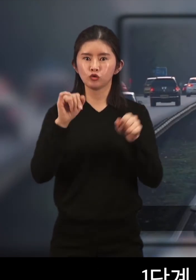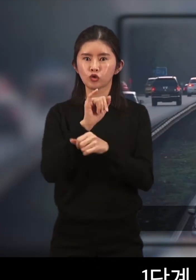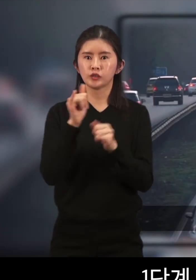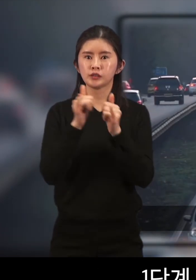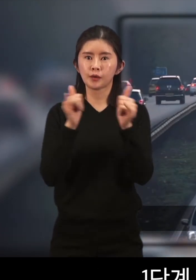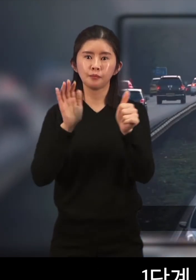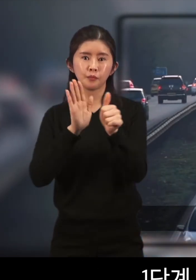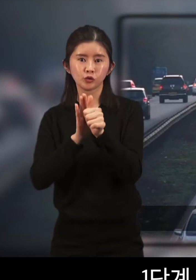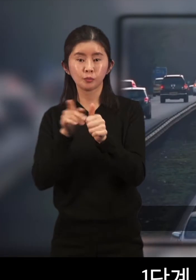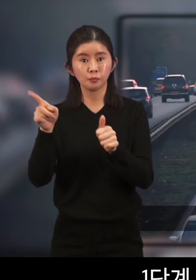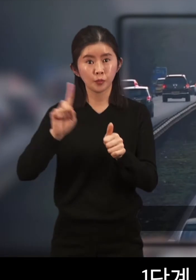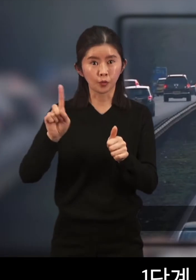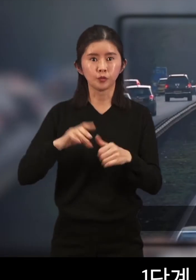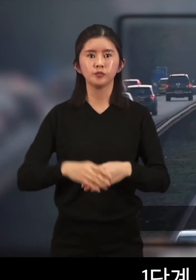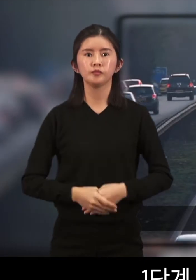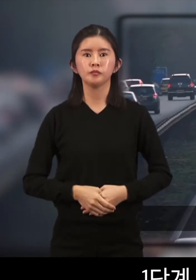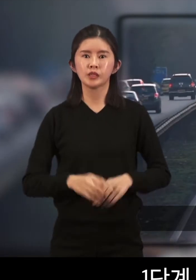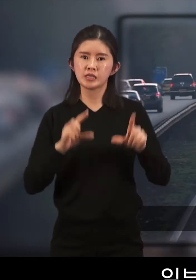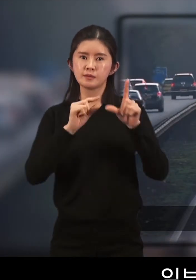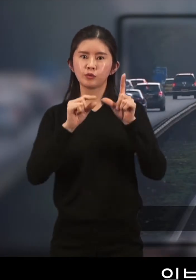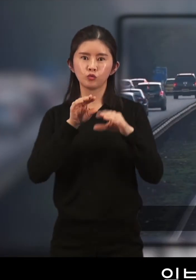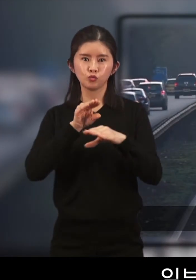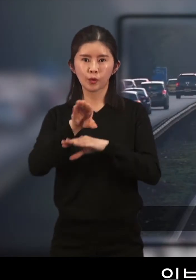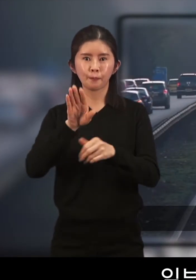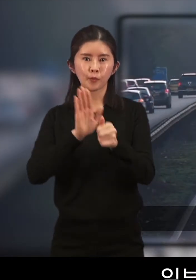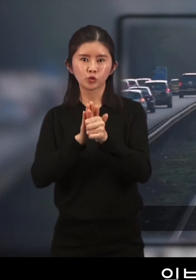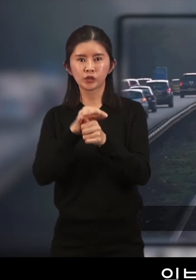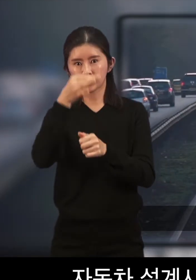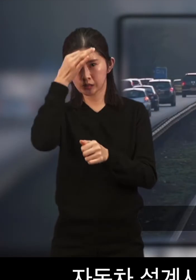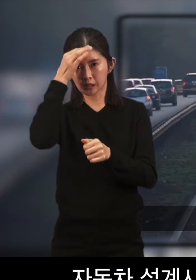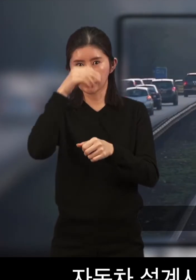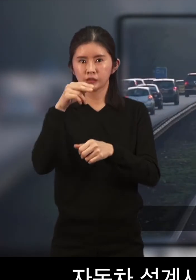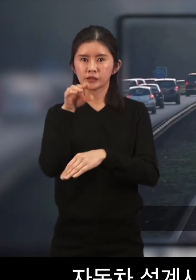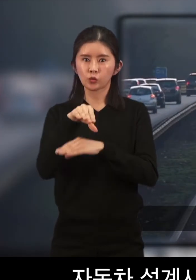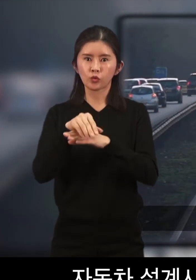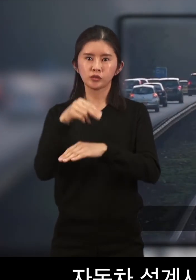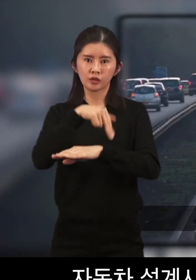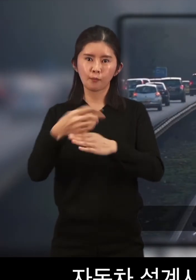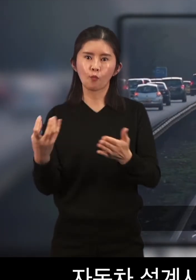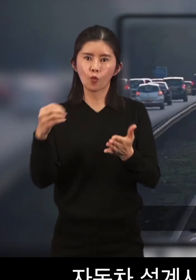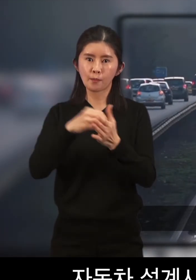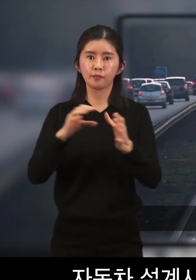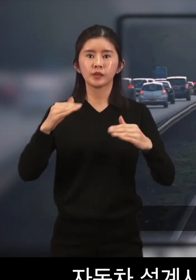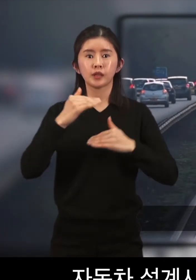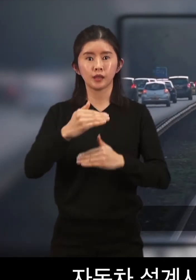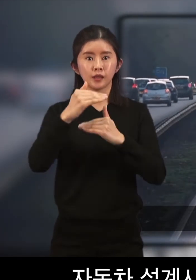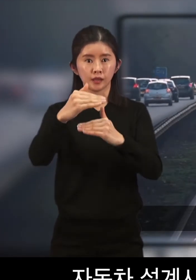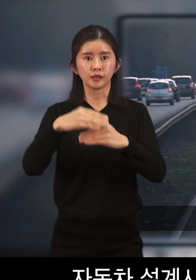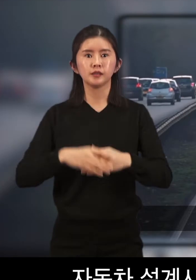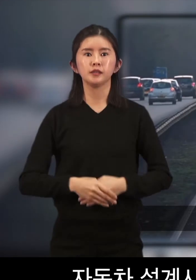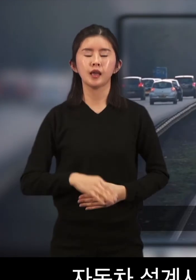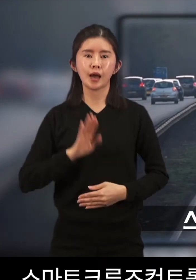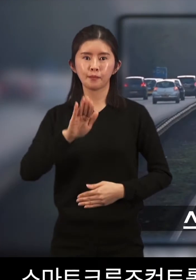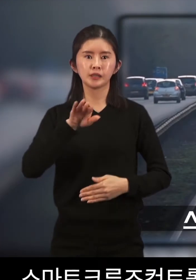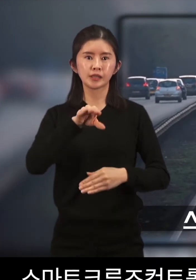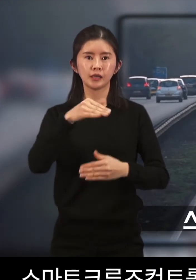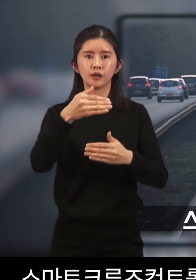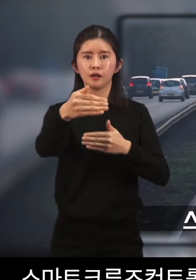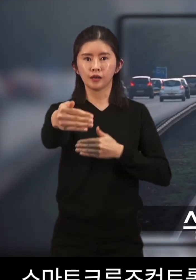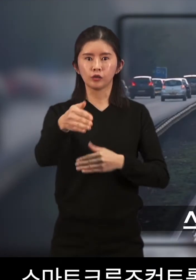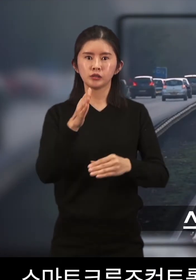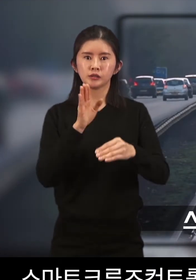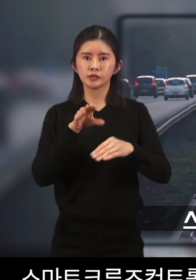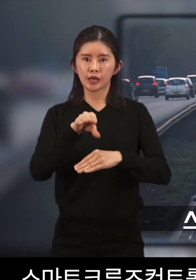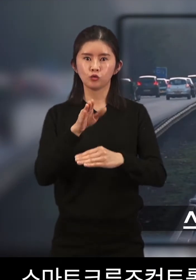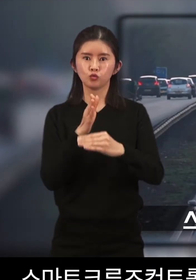1단계 운전자 보조부터는 일부 주행 보조 기능이 자동차 설계 시 포함되는 단계를 말하며 스마트